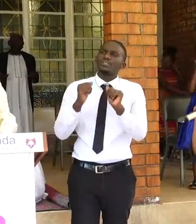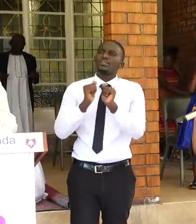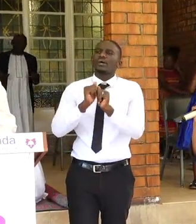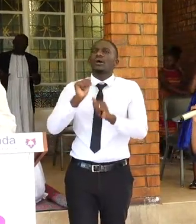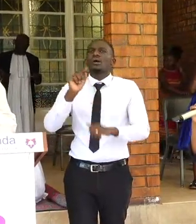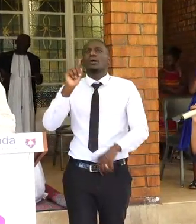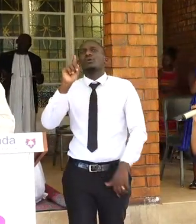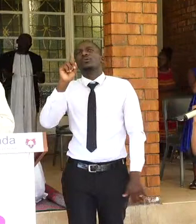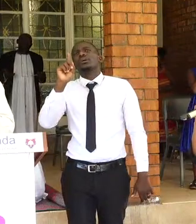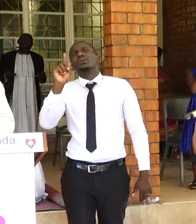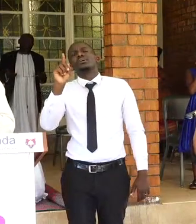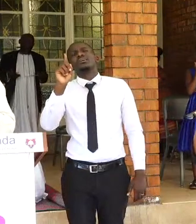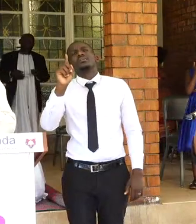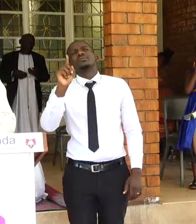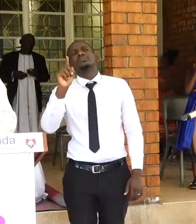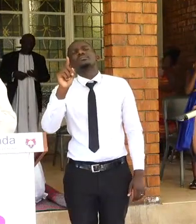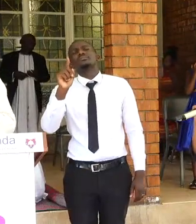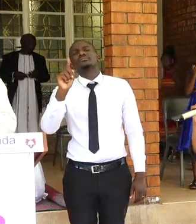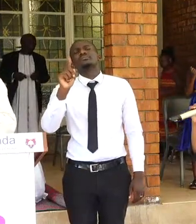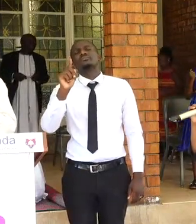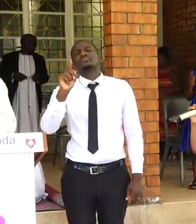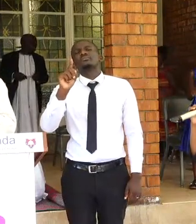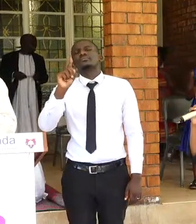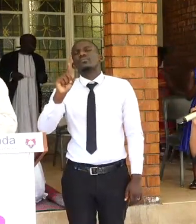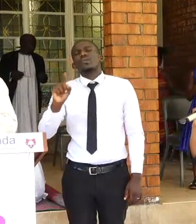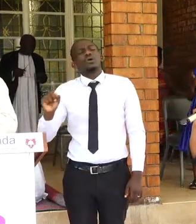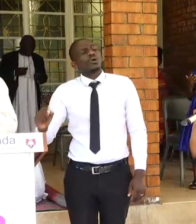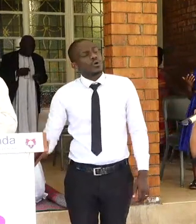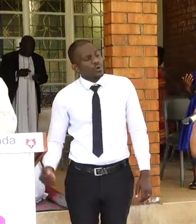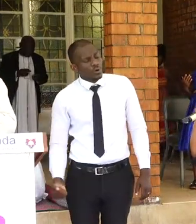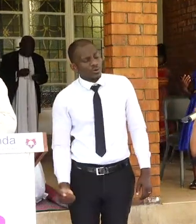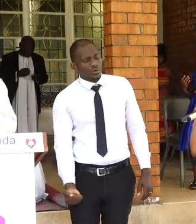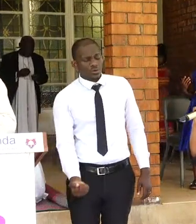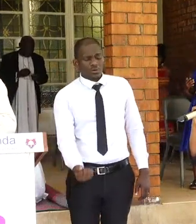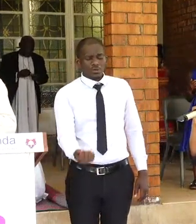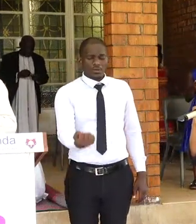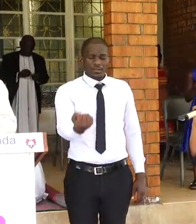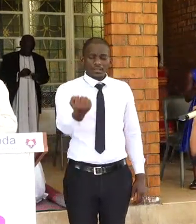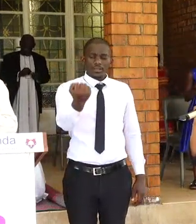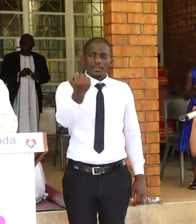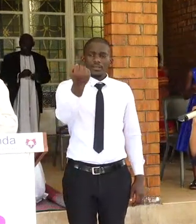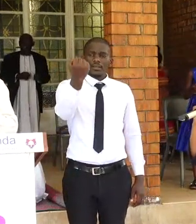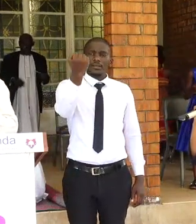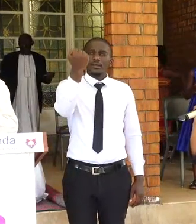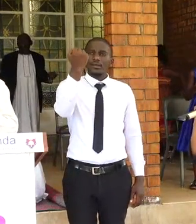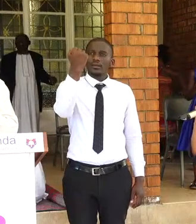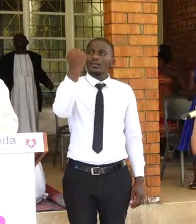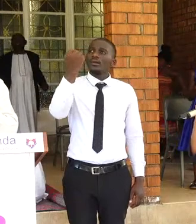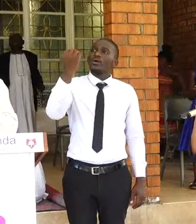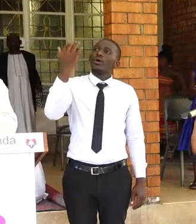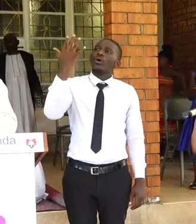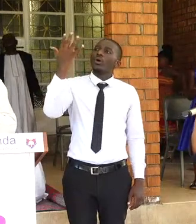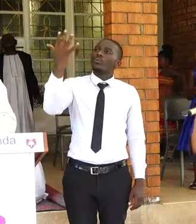kumpi nawe. Golore Yesu, golore, golore